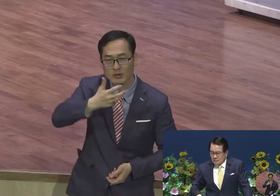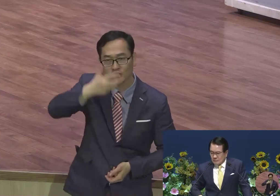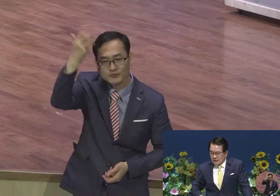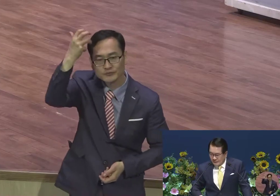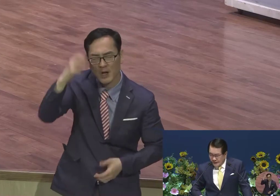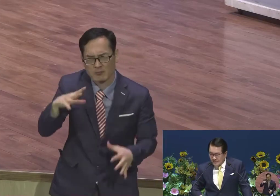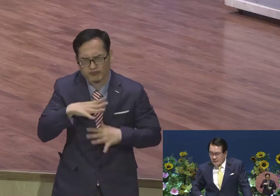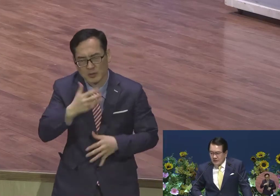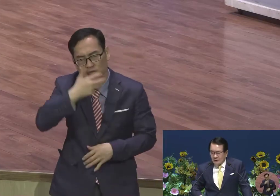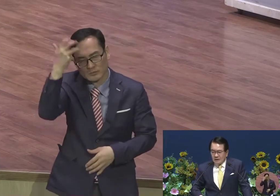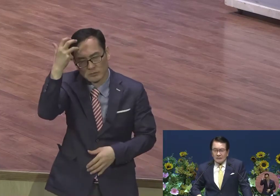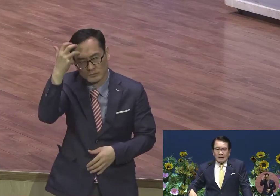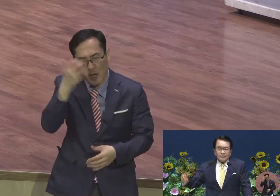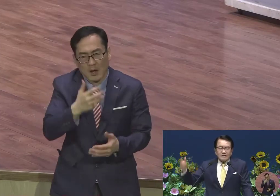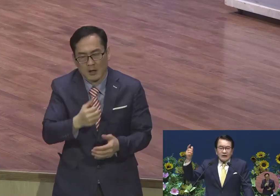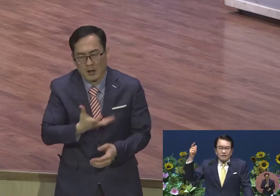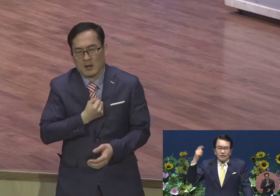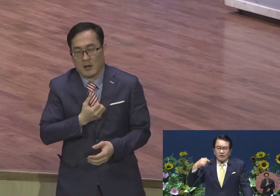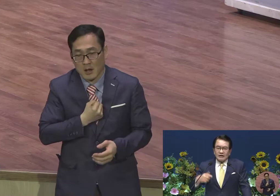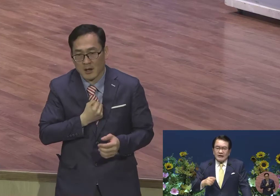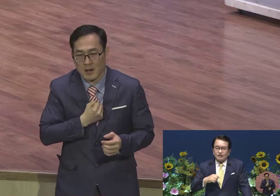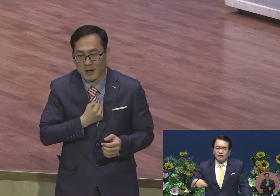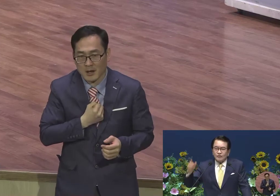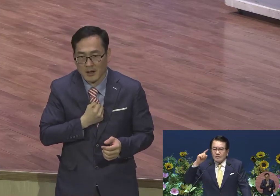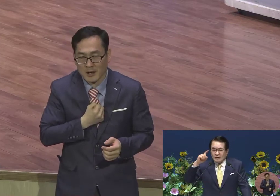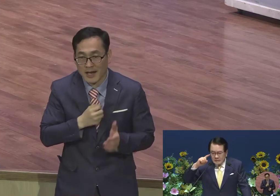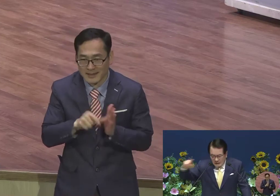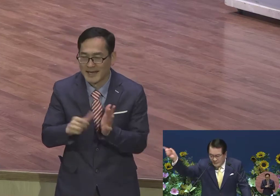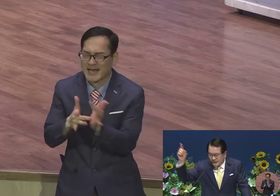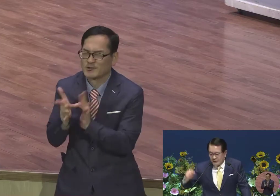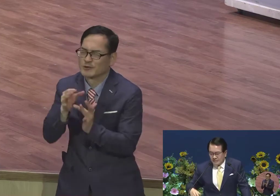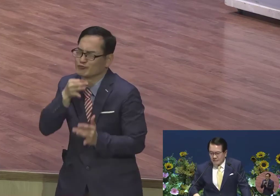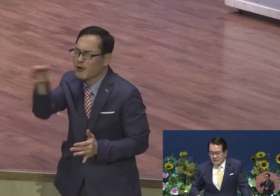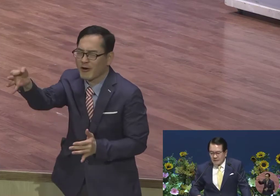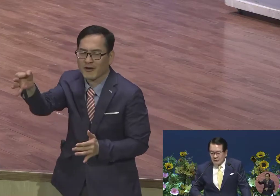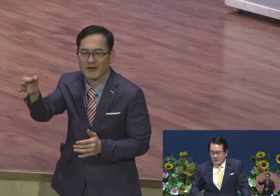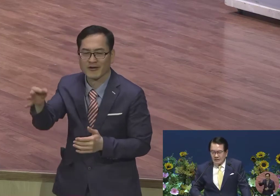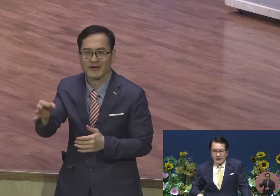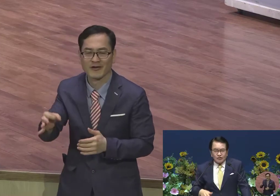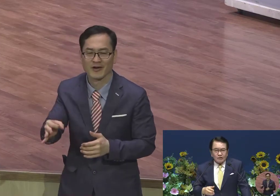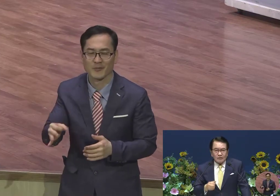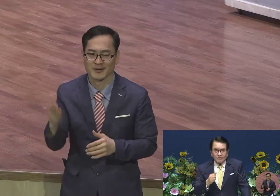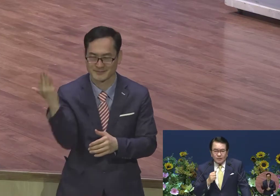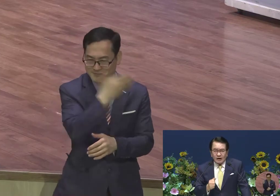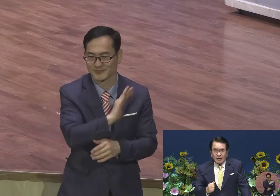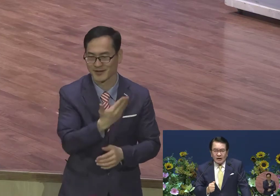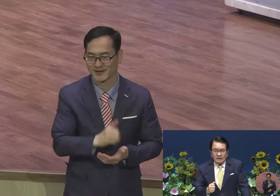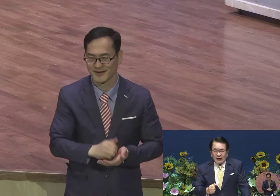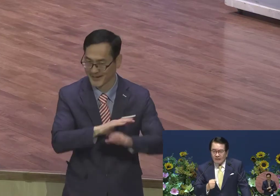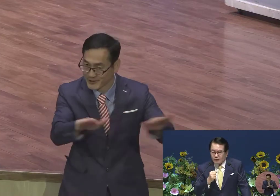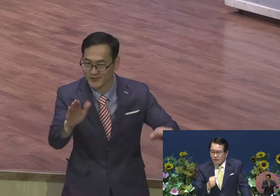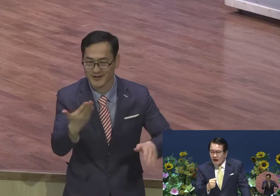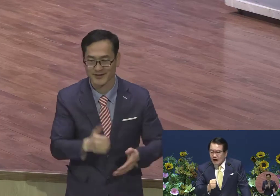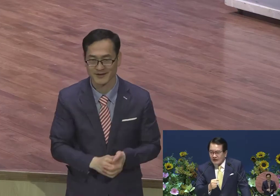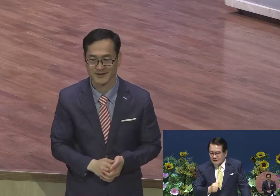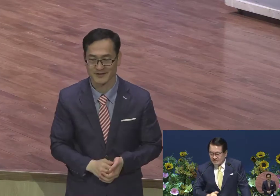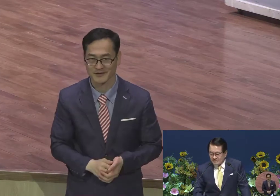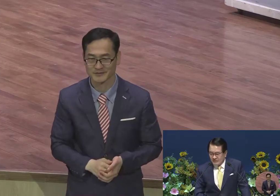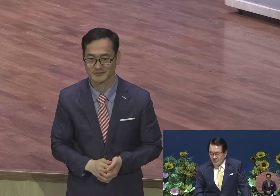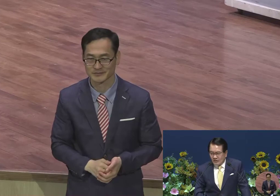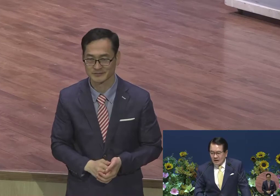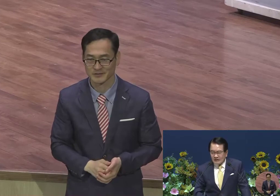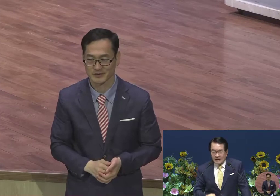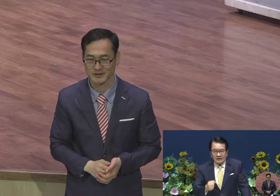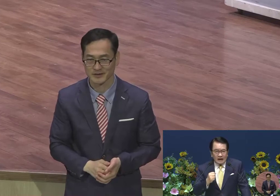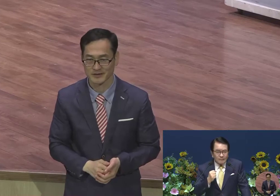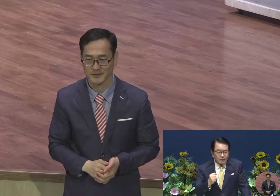아멘 여러분 나쁜 생각 들어오고도 예수님 부르면 나가버려요 예수님을 부르라 나를 부르라 그래서